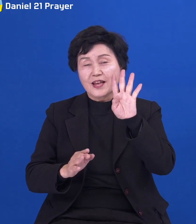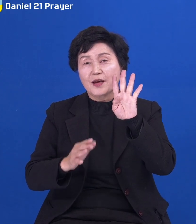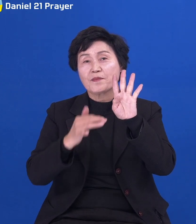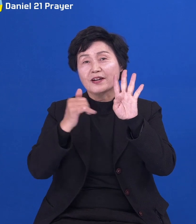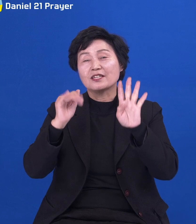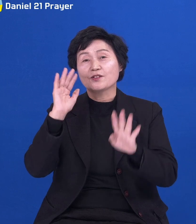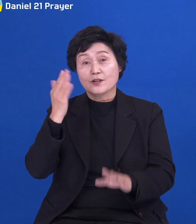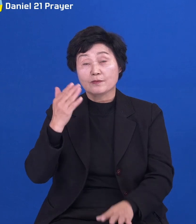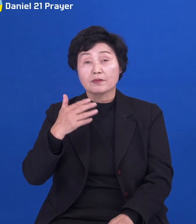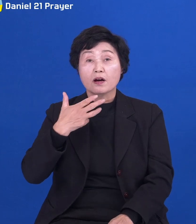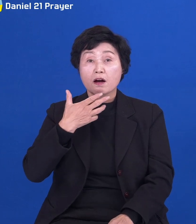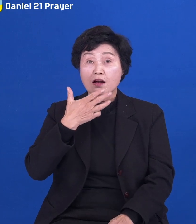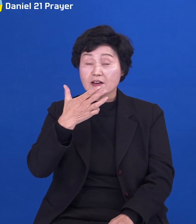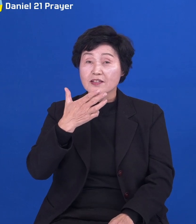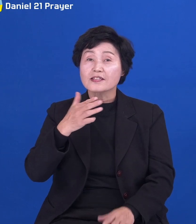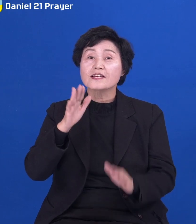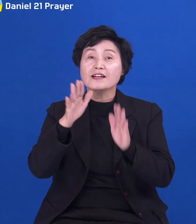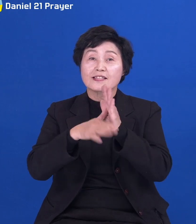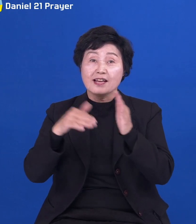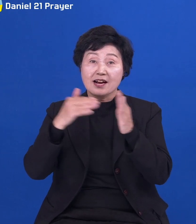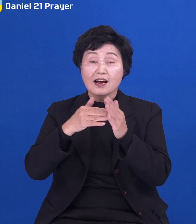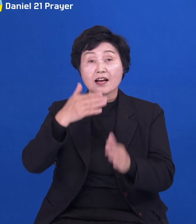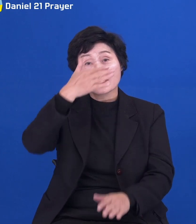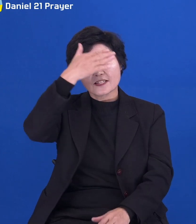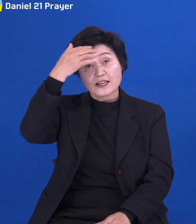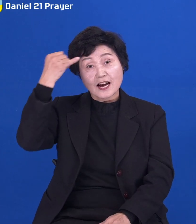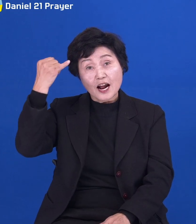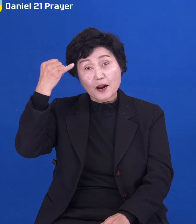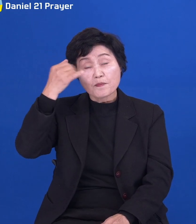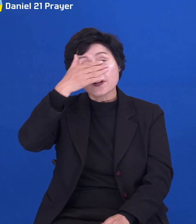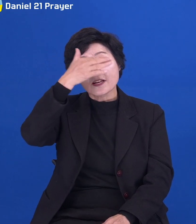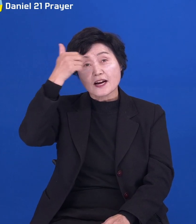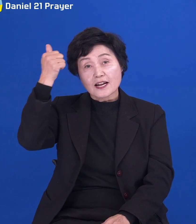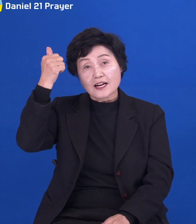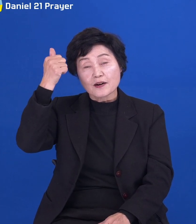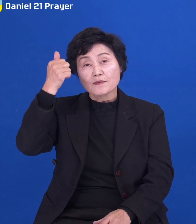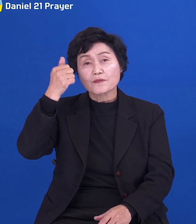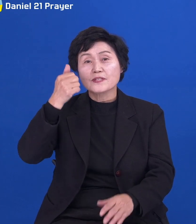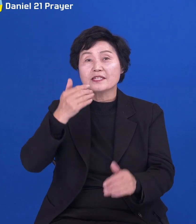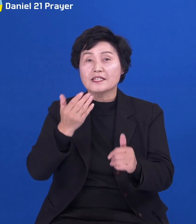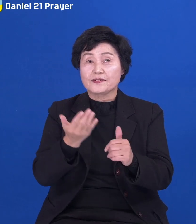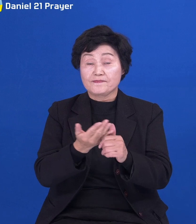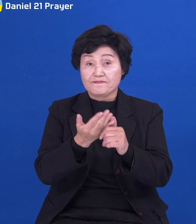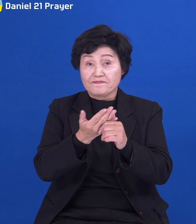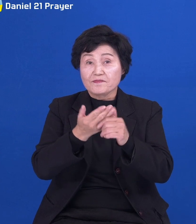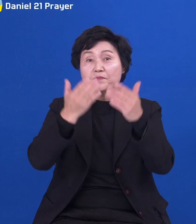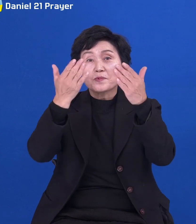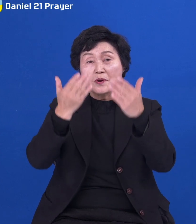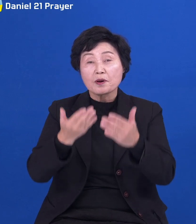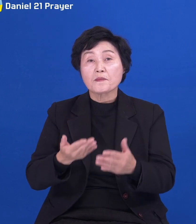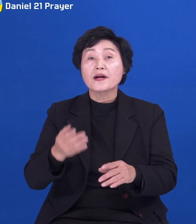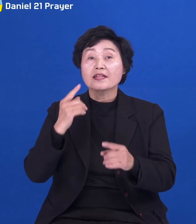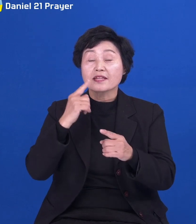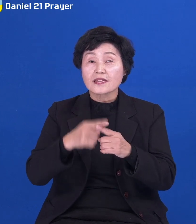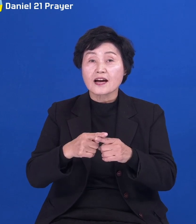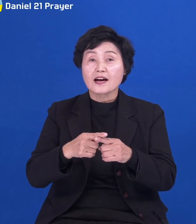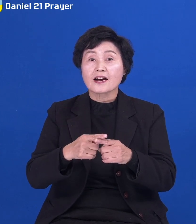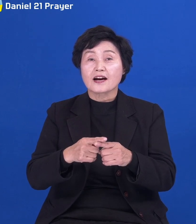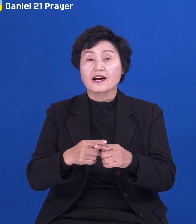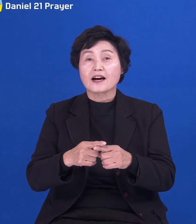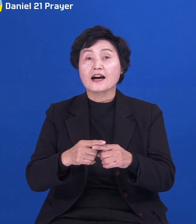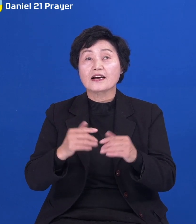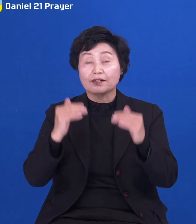8살까지는 저는 할아버지 할머니 손에서 자라다가 8살 후반에 이제 북한 법에 의해서 아버지한테로 가게 되었어요.